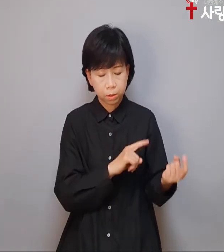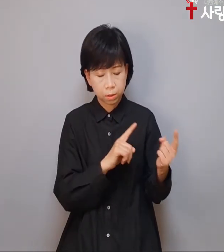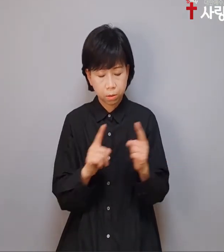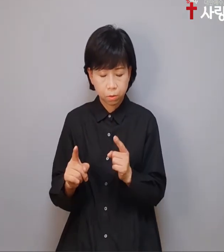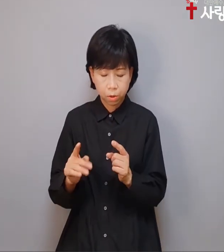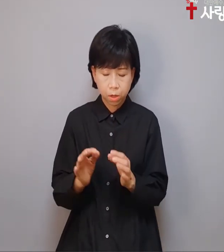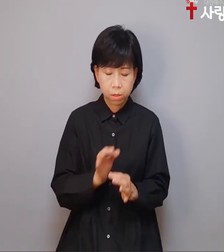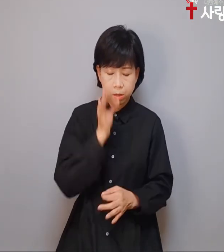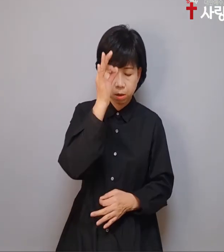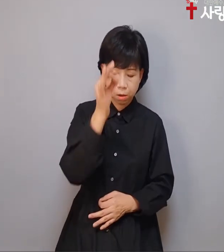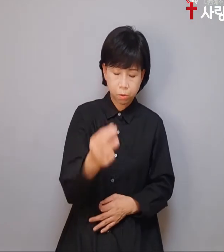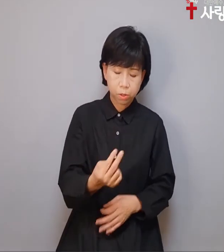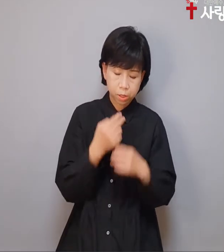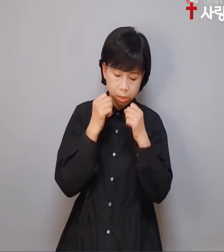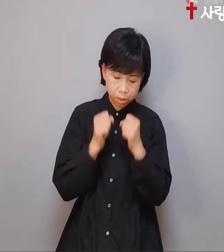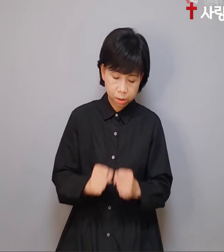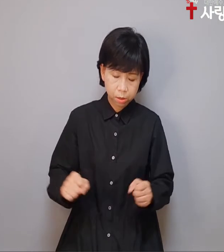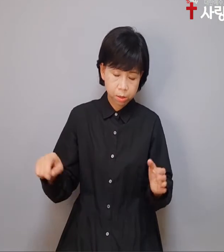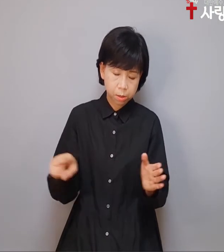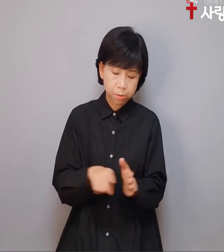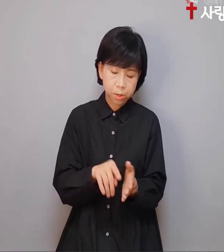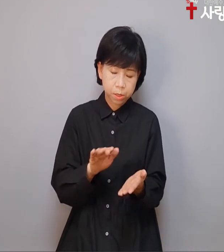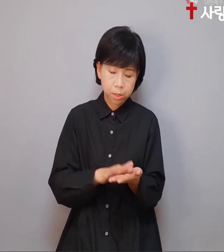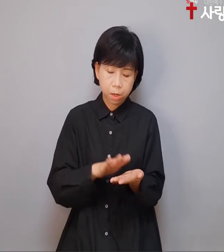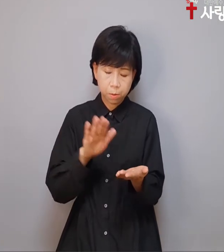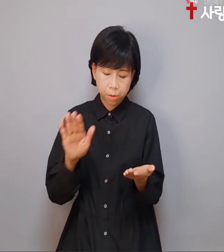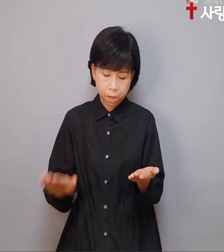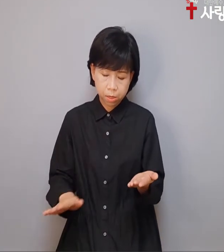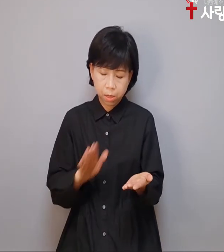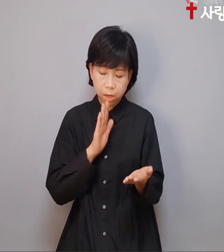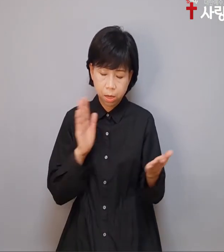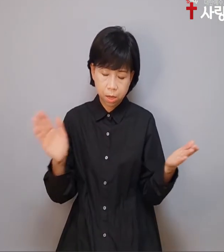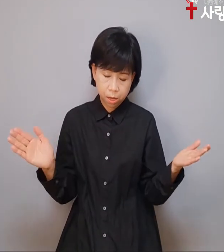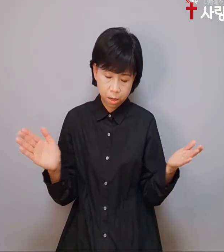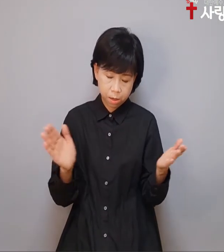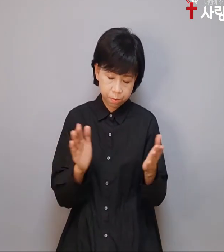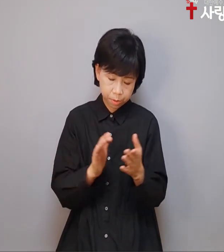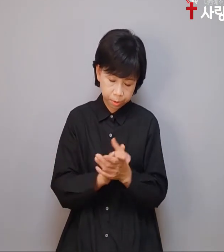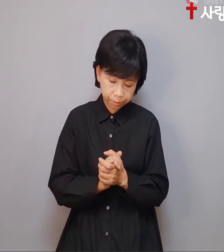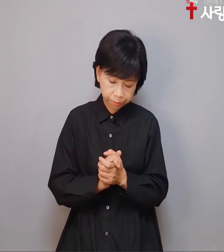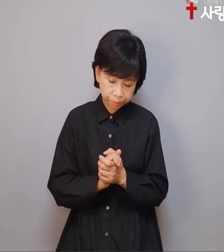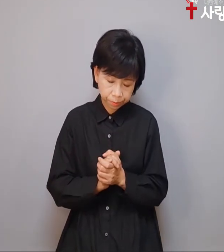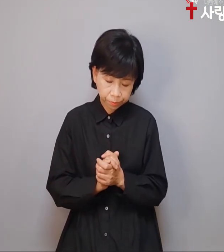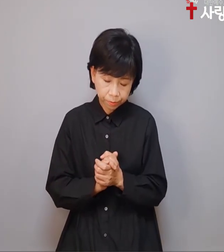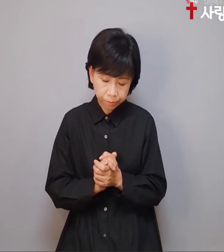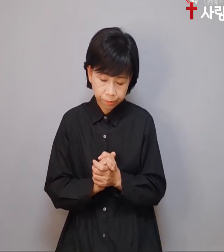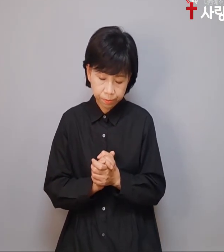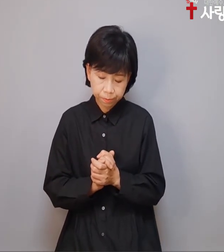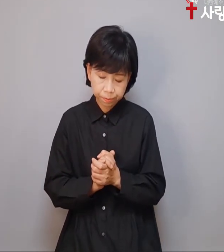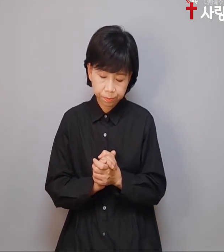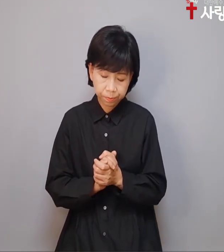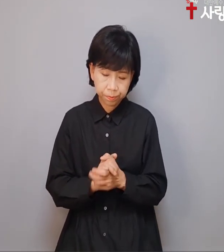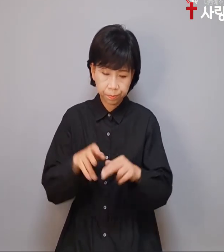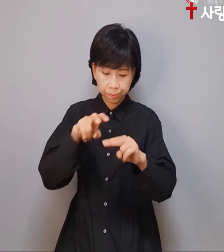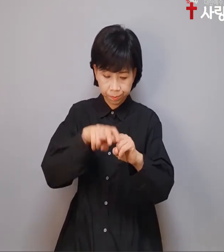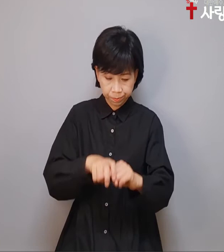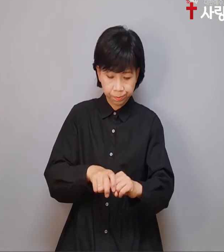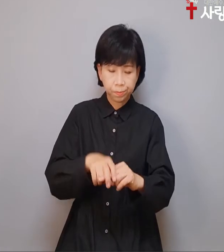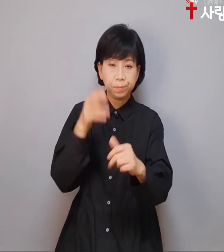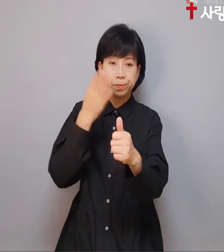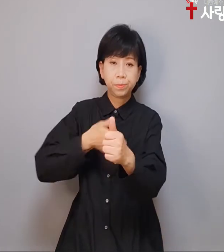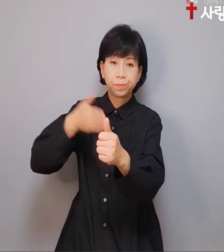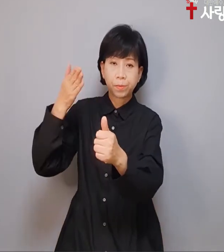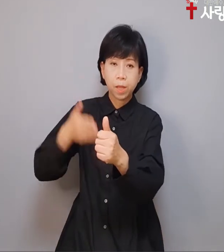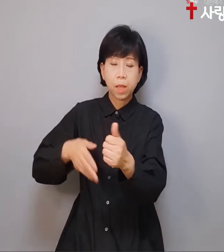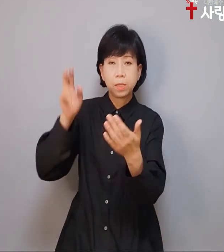몸이 다시 사는 것과 영원히 사는 것을 믿사옵나이다. 아멘. 우리 모두 자리에 앉으셔서